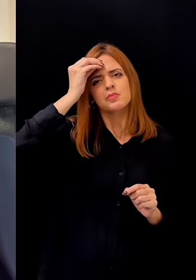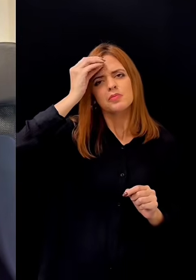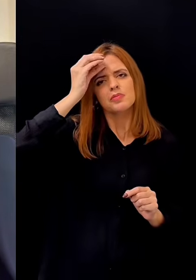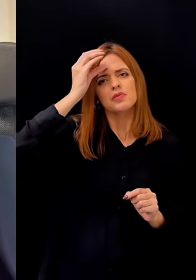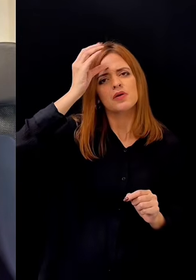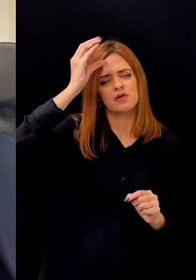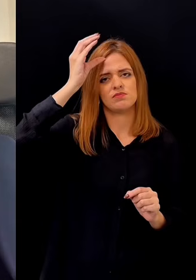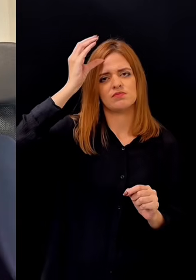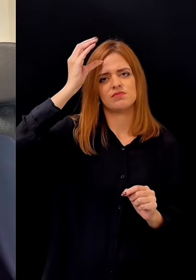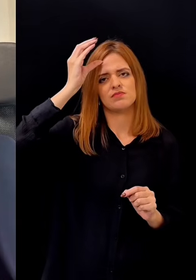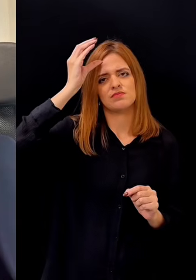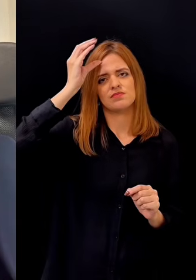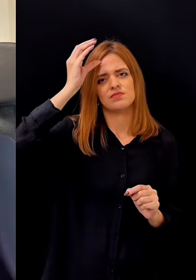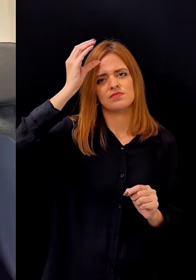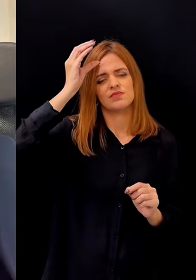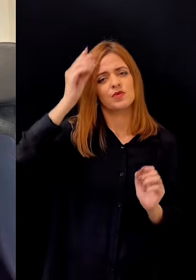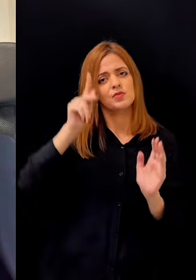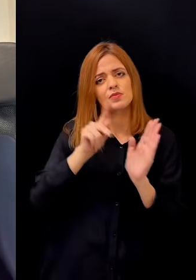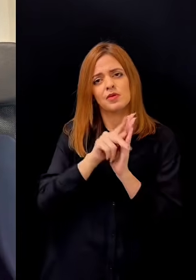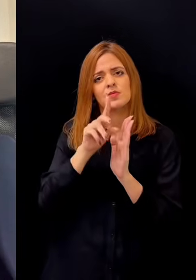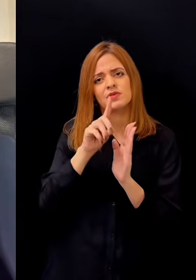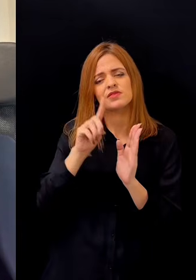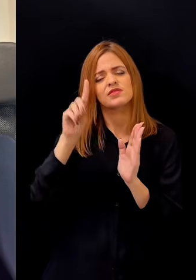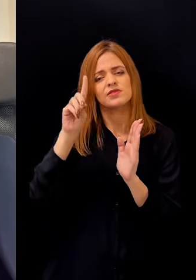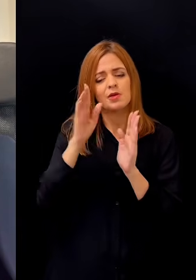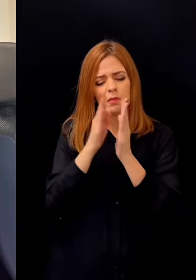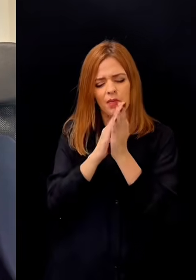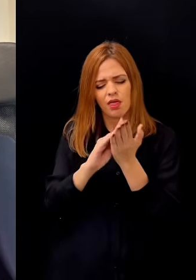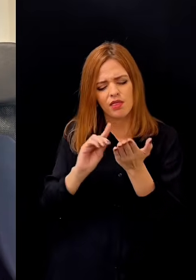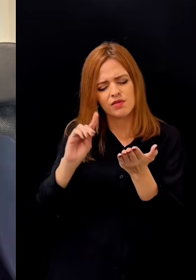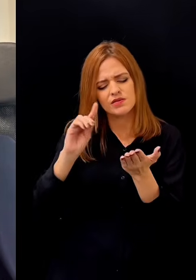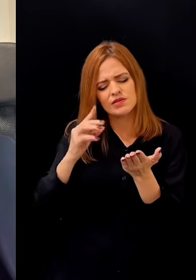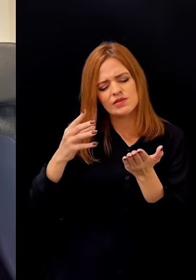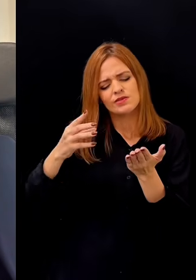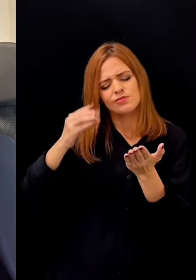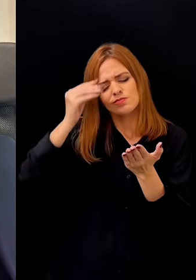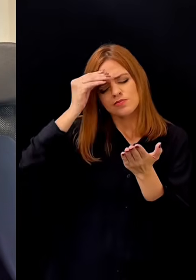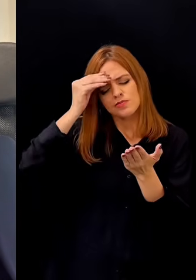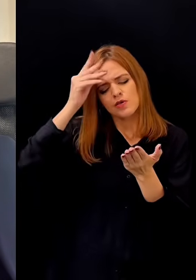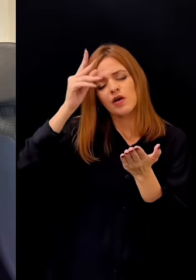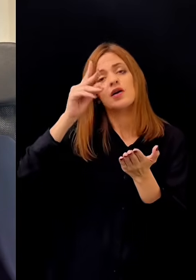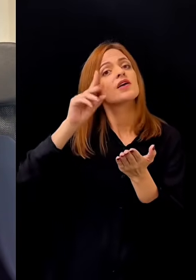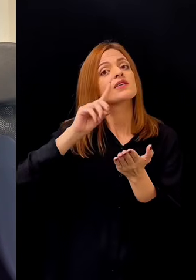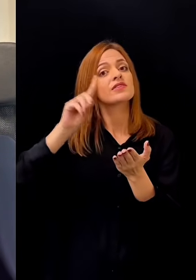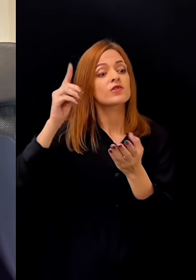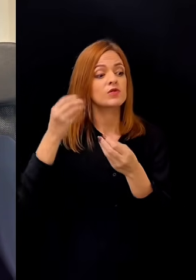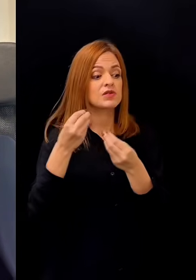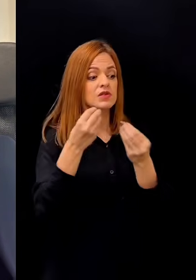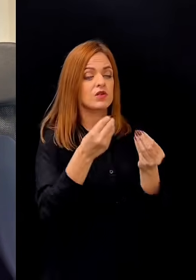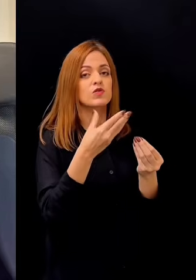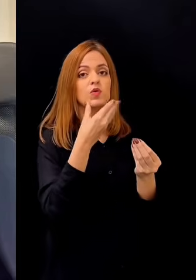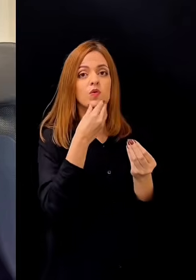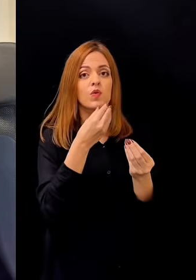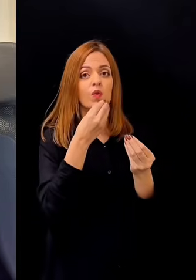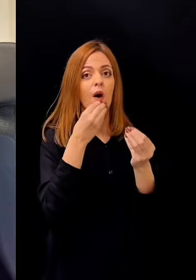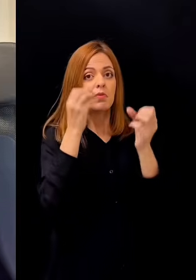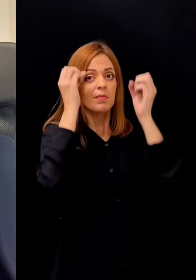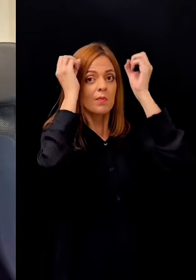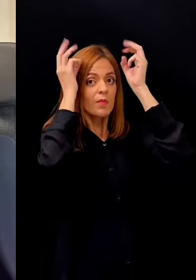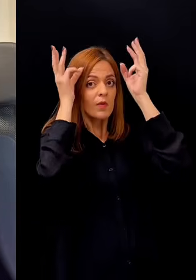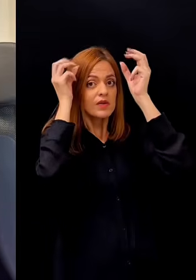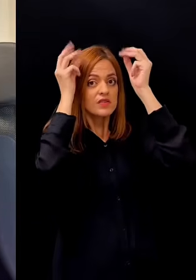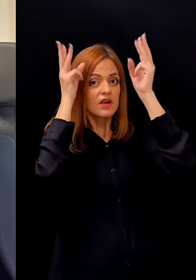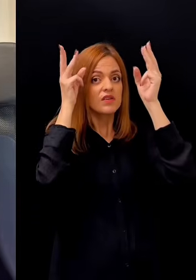palavra de Deus. A palavra que Deus deu a Moisés, a lei, os